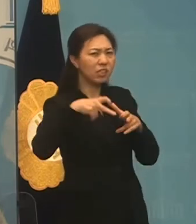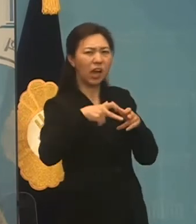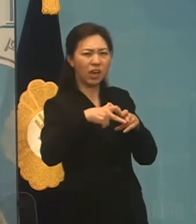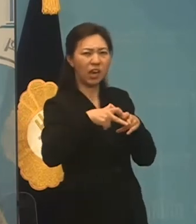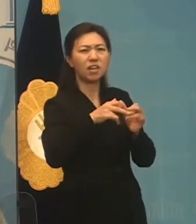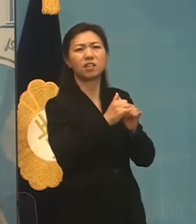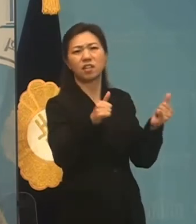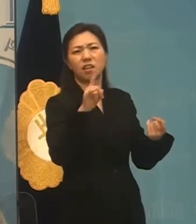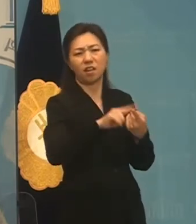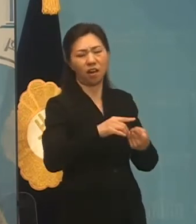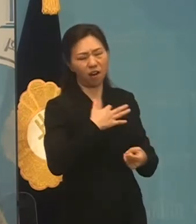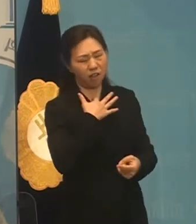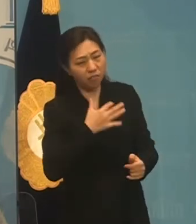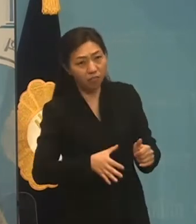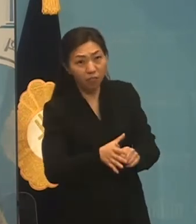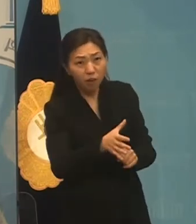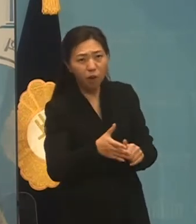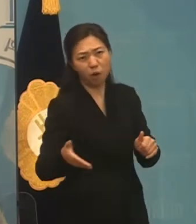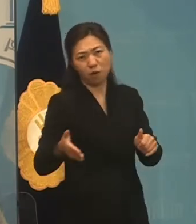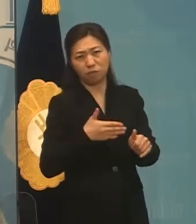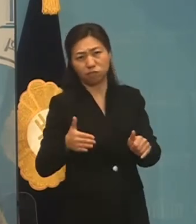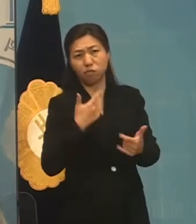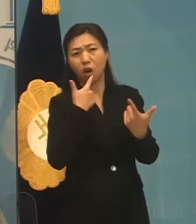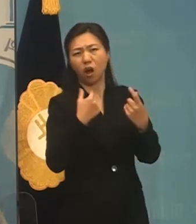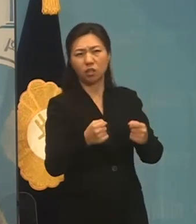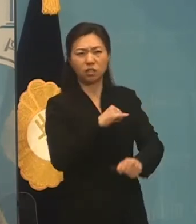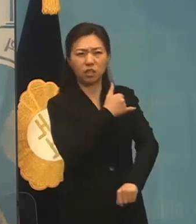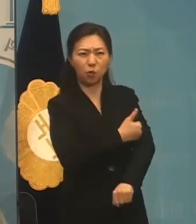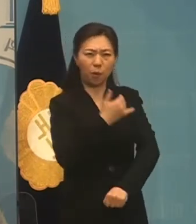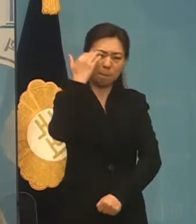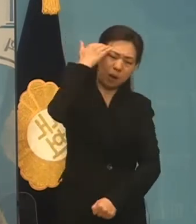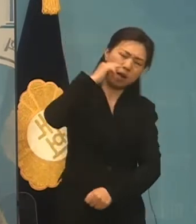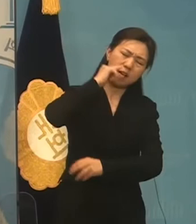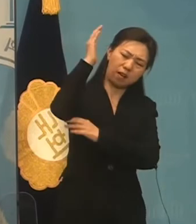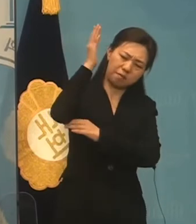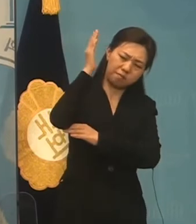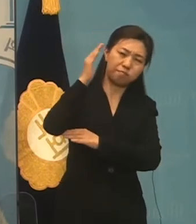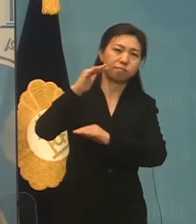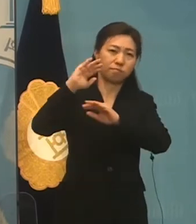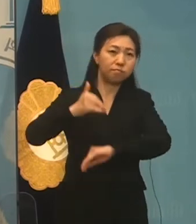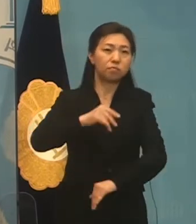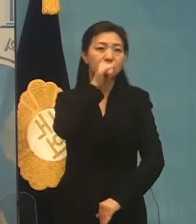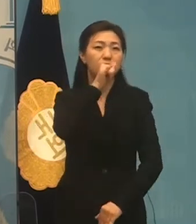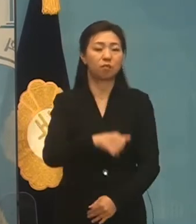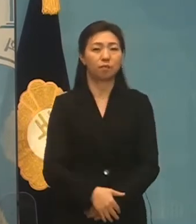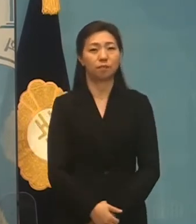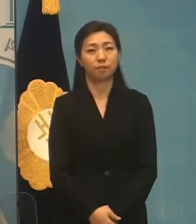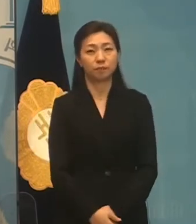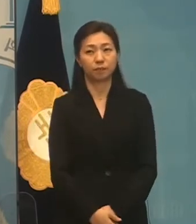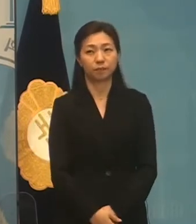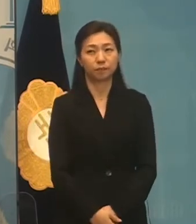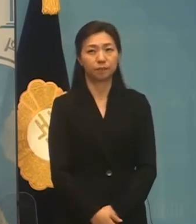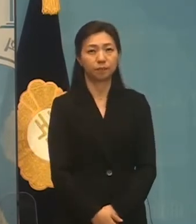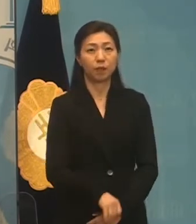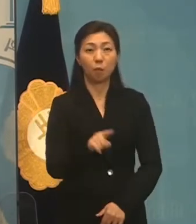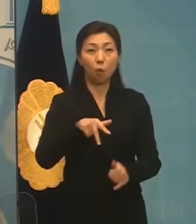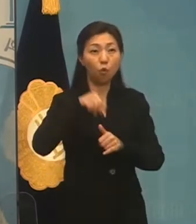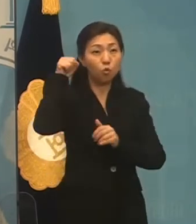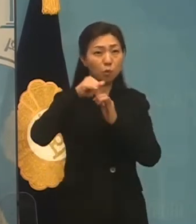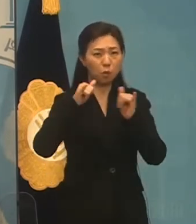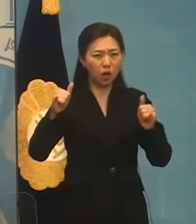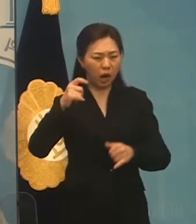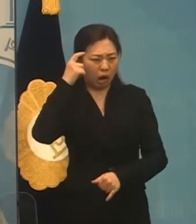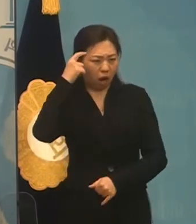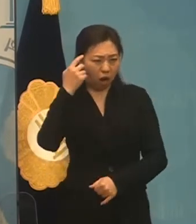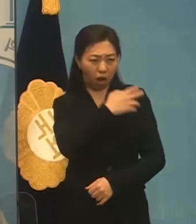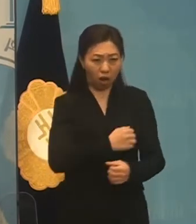당사자에 대한 혐오를 부추기는 인권 침해적 발언을 서슴지 않았습니다. 후보의